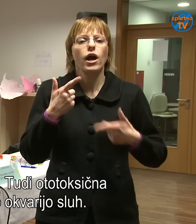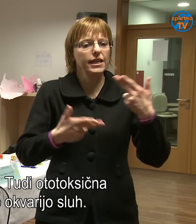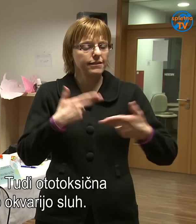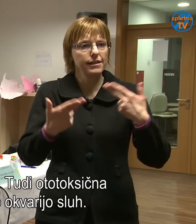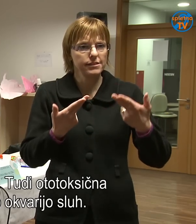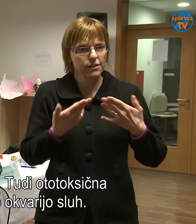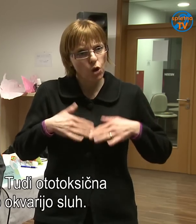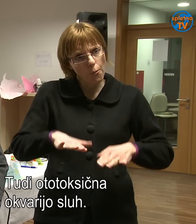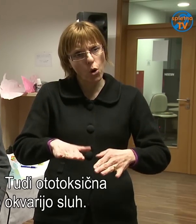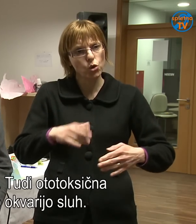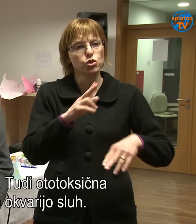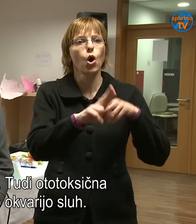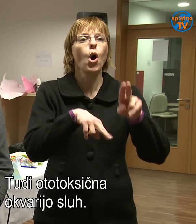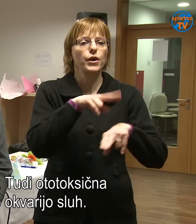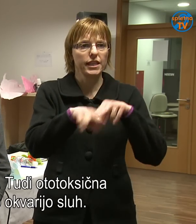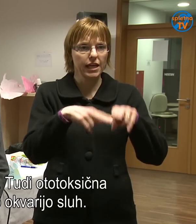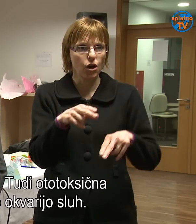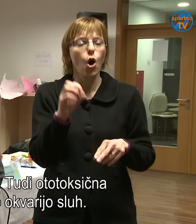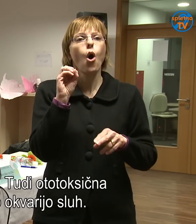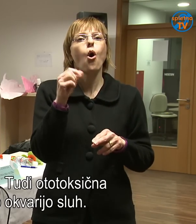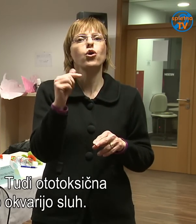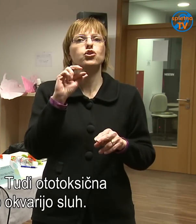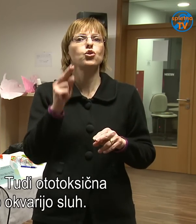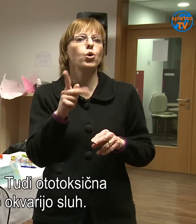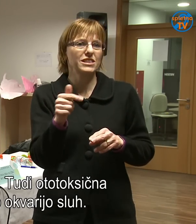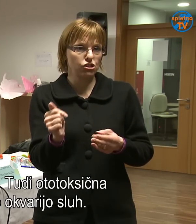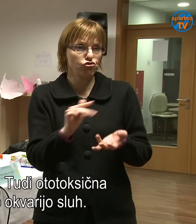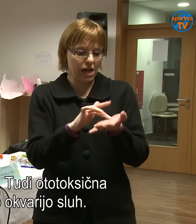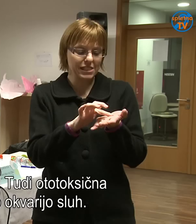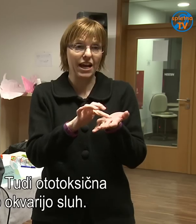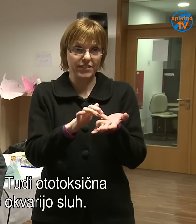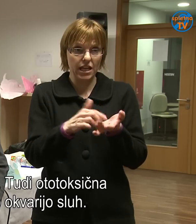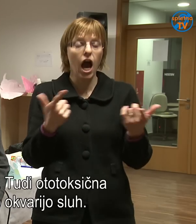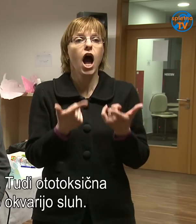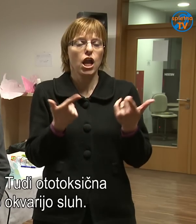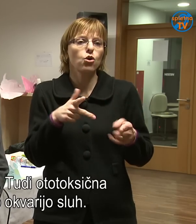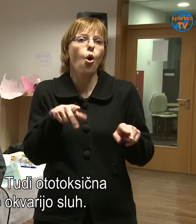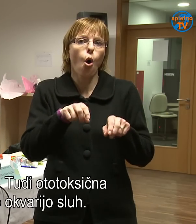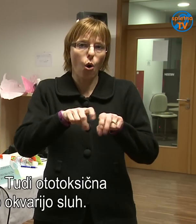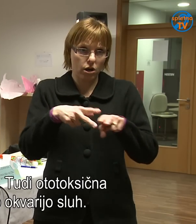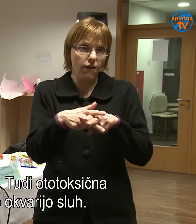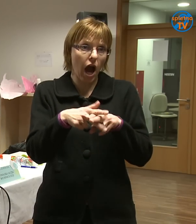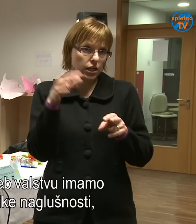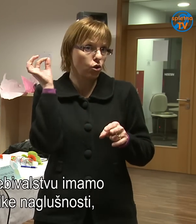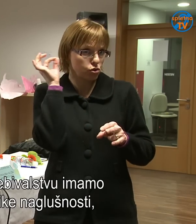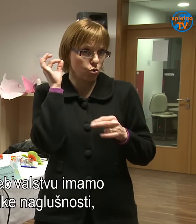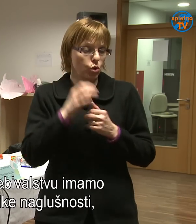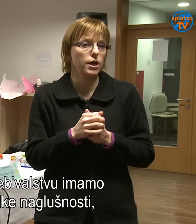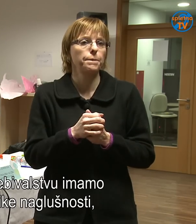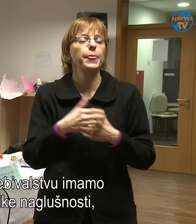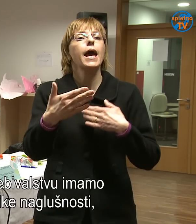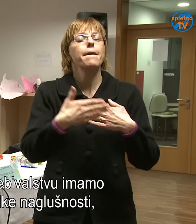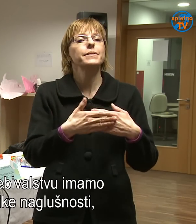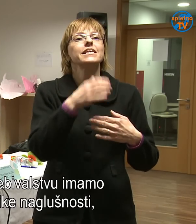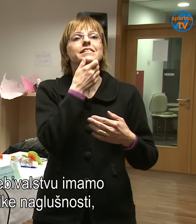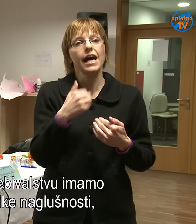nego. Tudi ototoksična zdravila lahko okvarjajo sluh. Pri